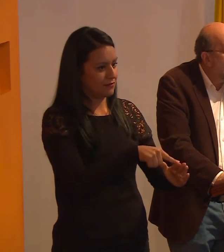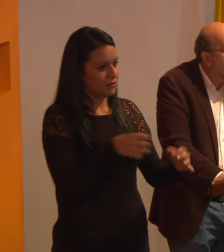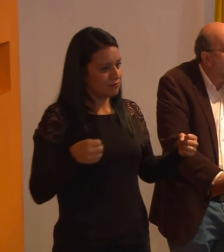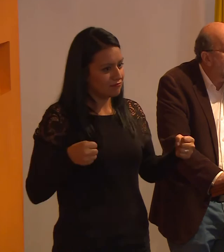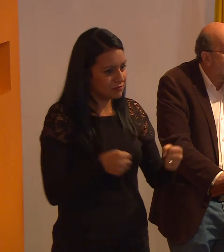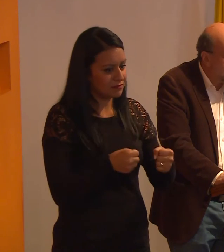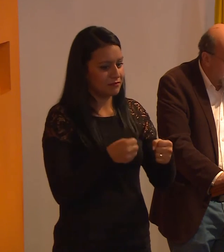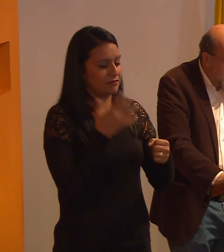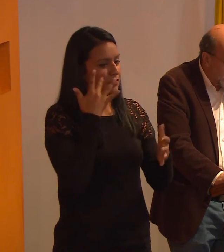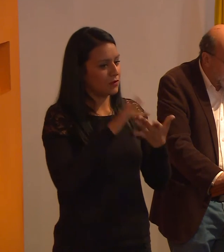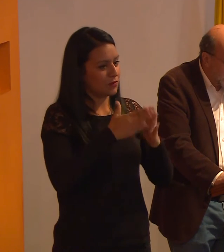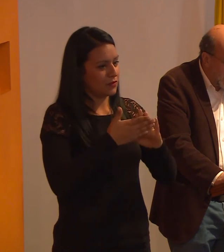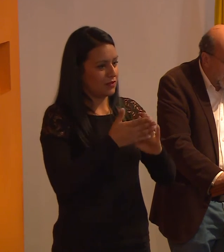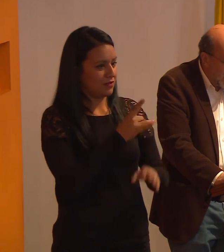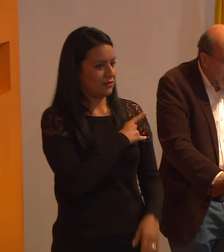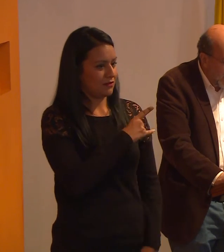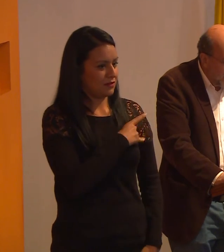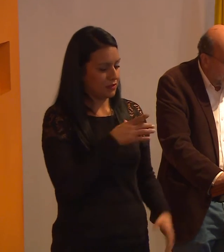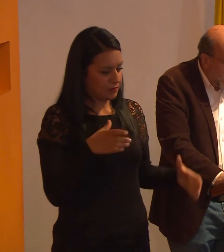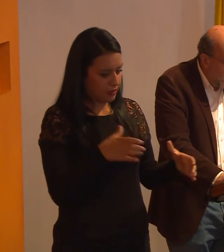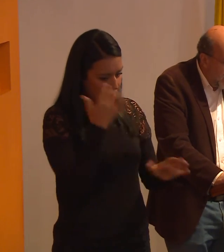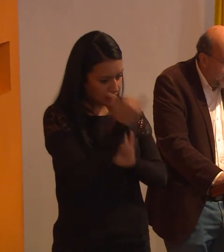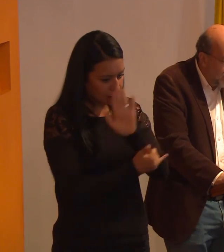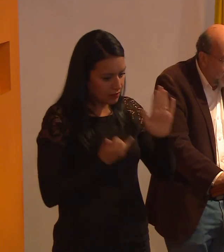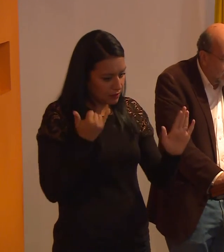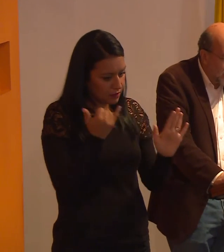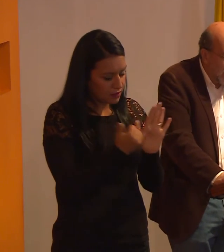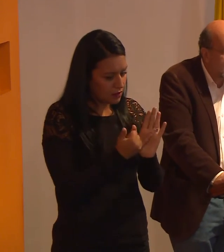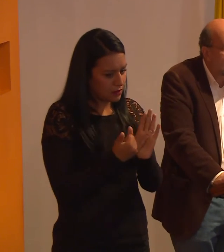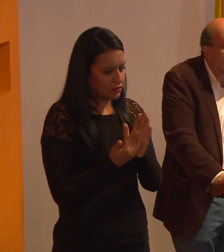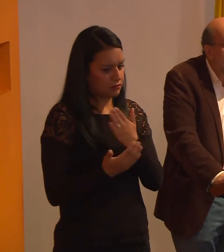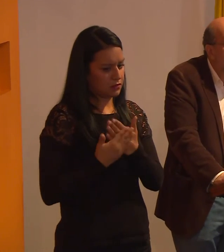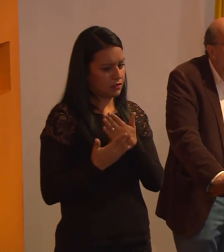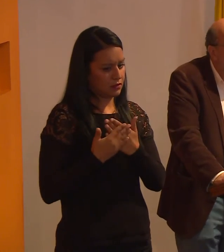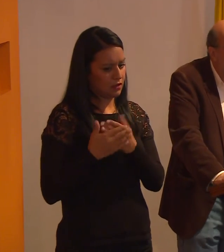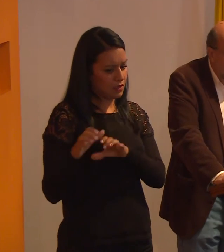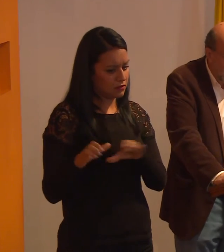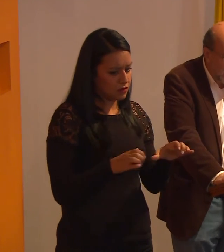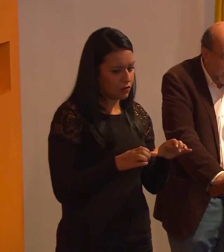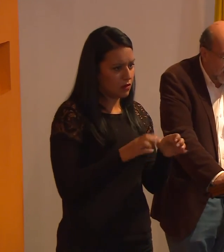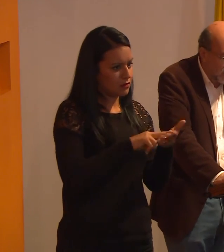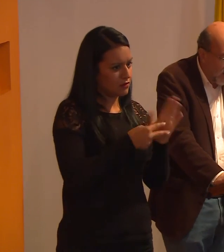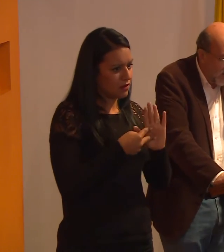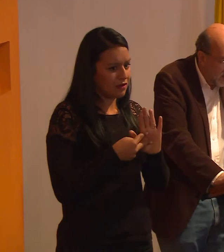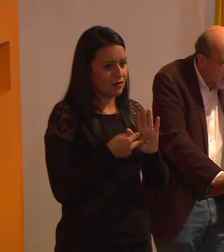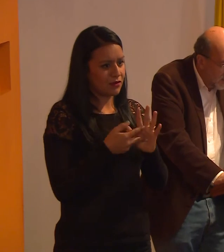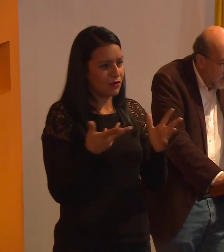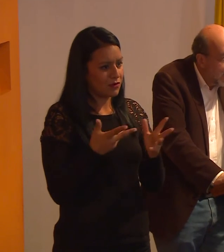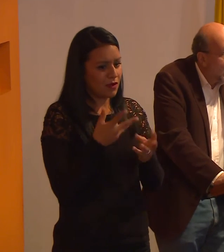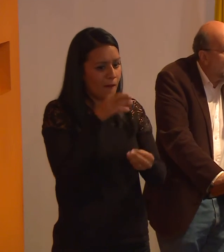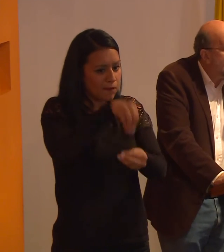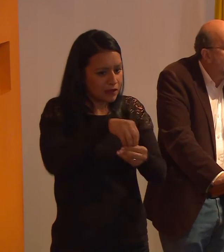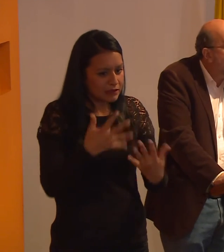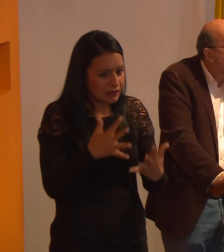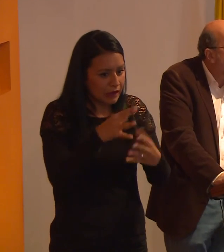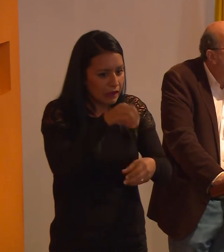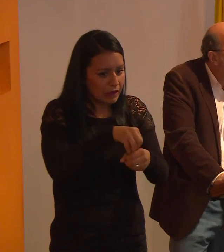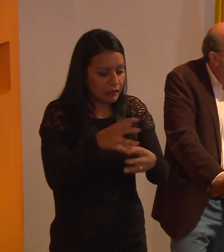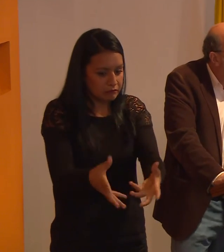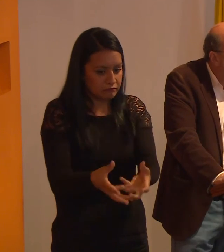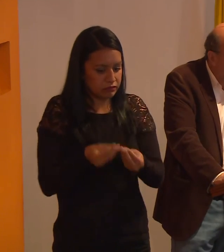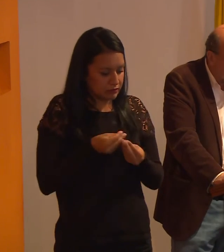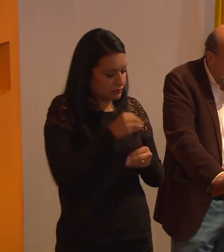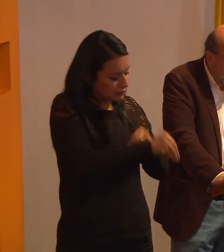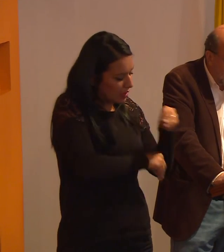como comunidad universitaria bajo el impulso de acciones simbólicas y rituales, construcción